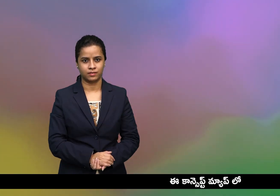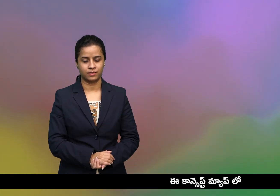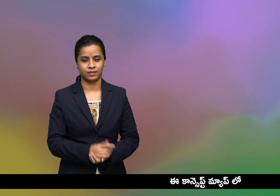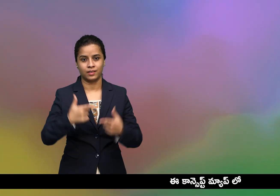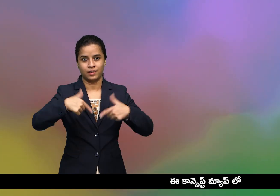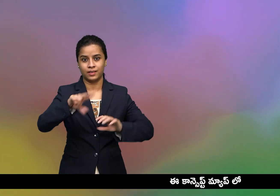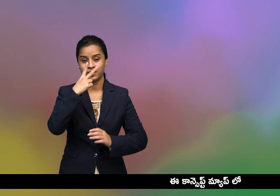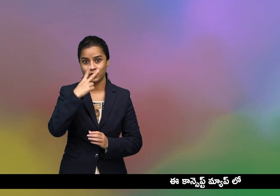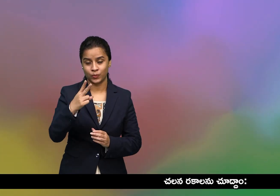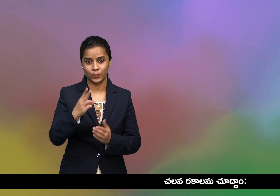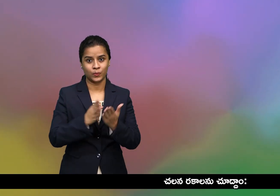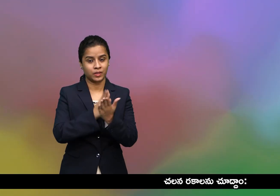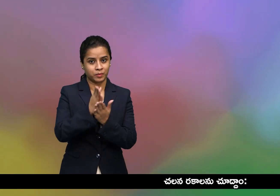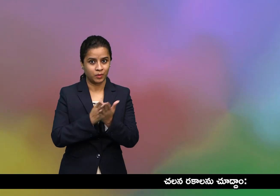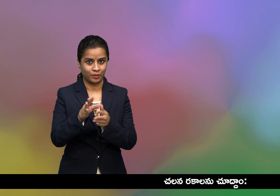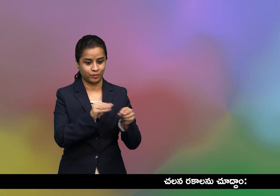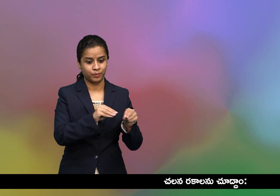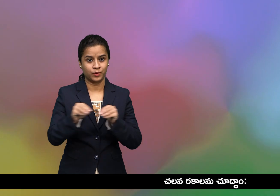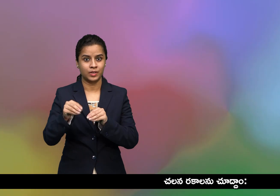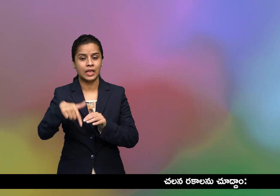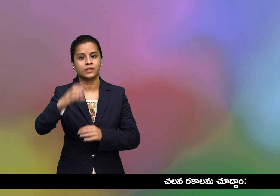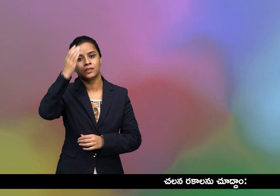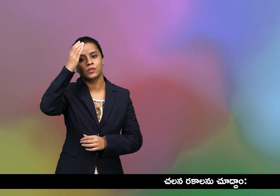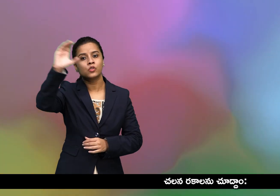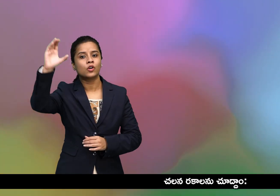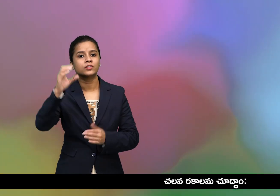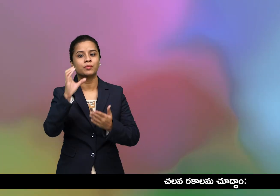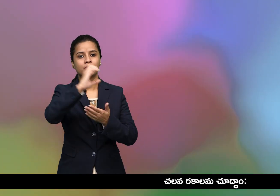ఈ కాన్సెప్ట్ మ్యాప్లో చలన రకాలను చూద్దాం.